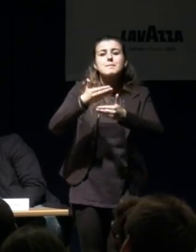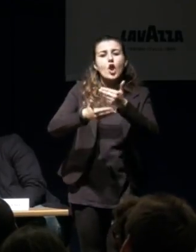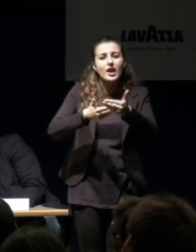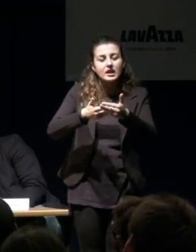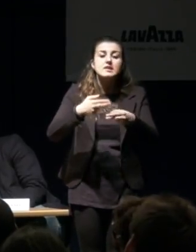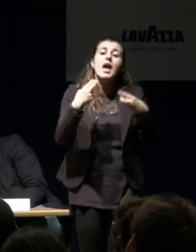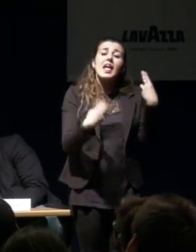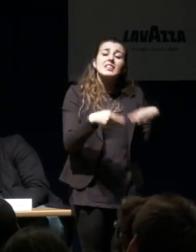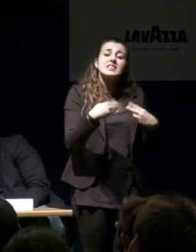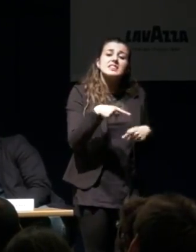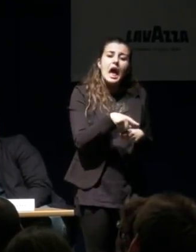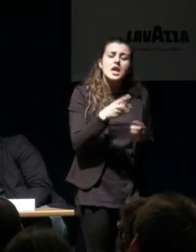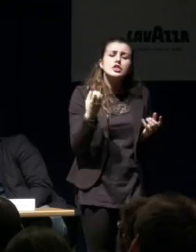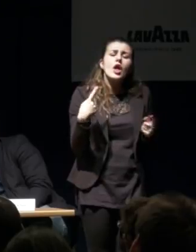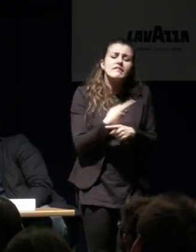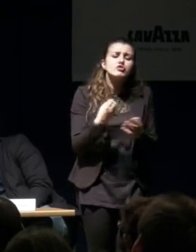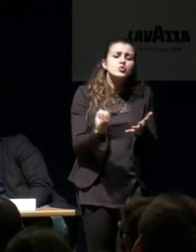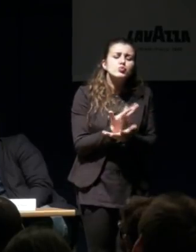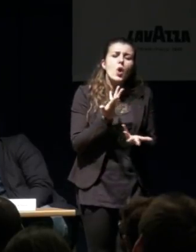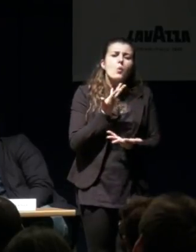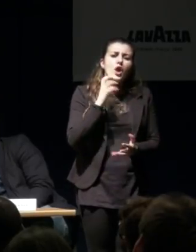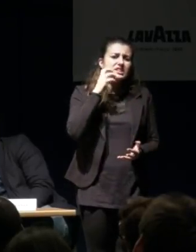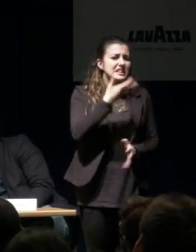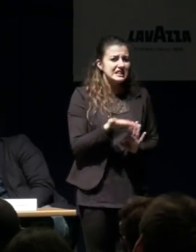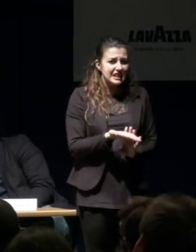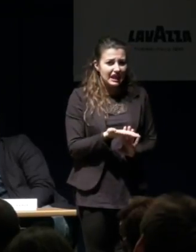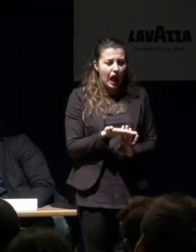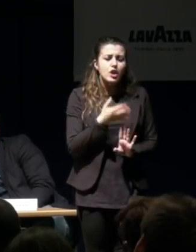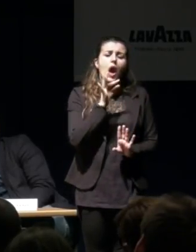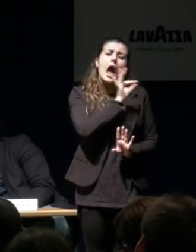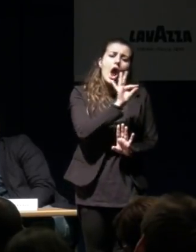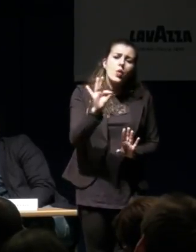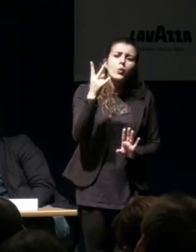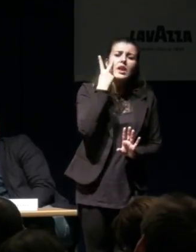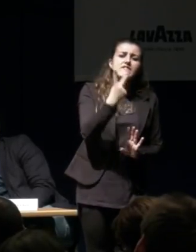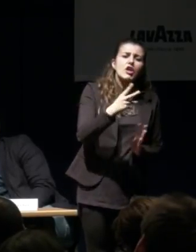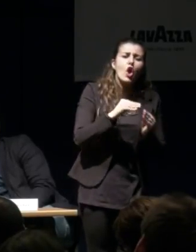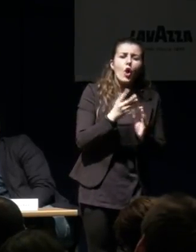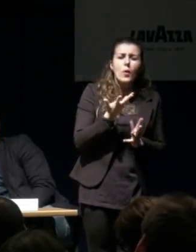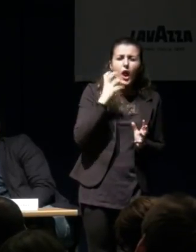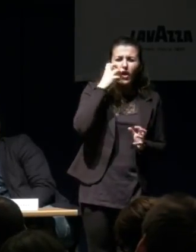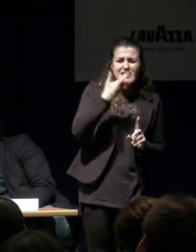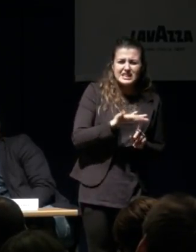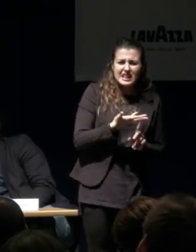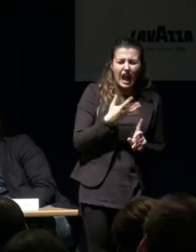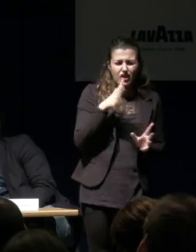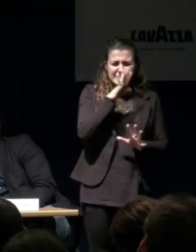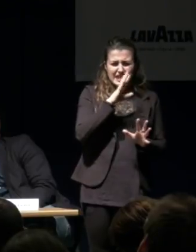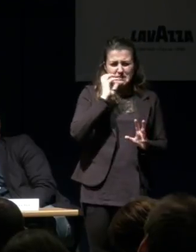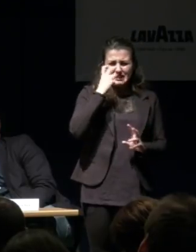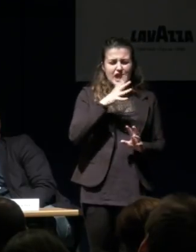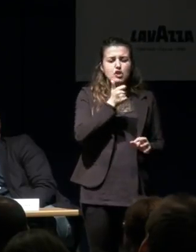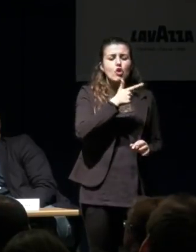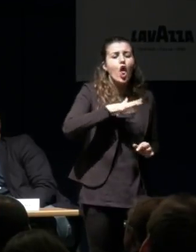taranto sta succedendo invece qualcosa di strano che alcuni leggono come un'anomalia appunto come una stranezza tutta